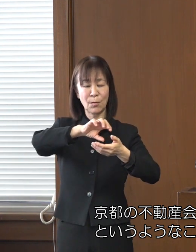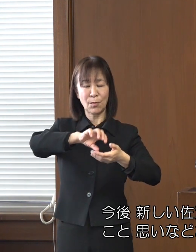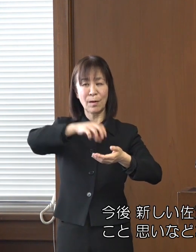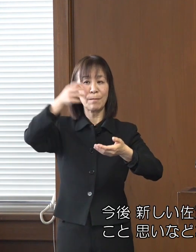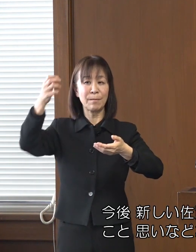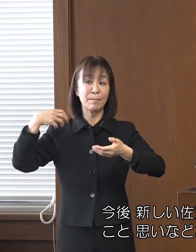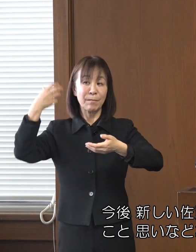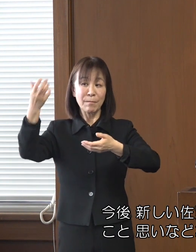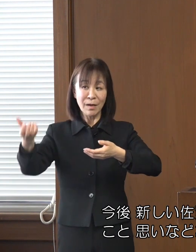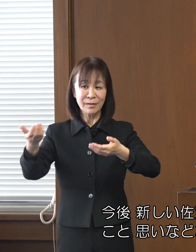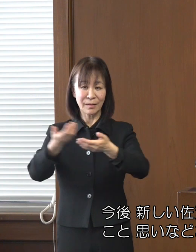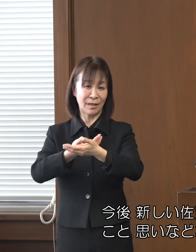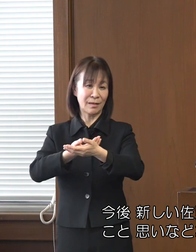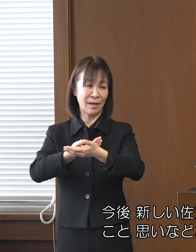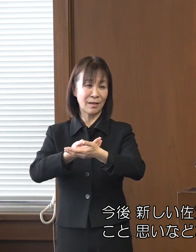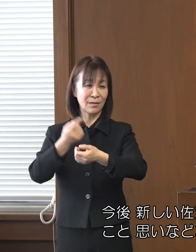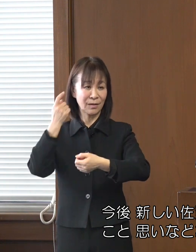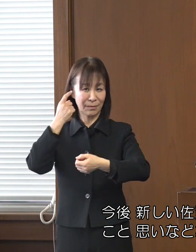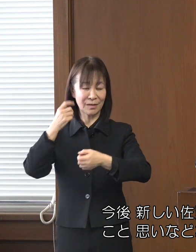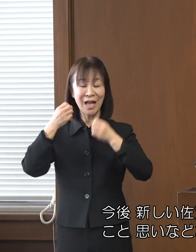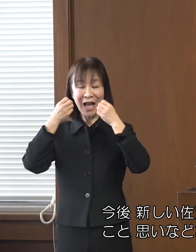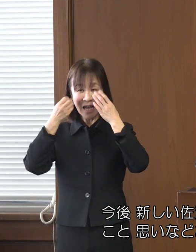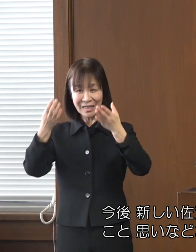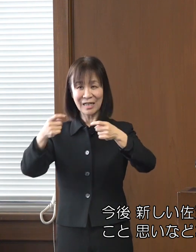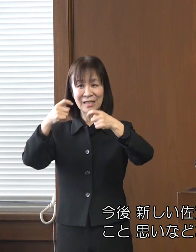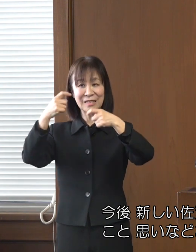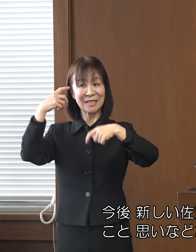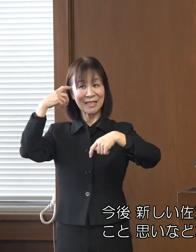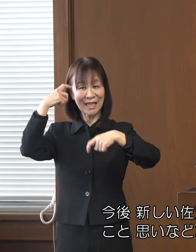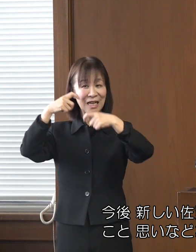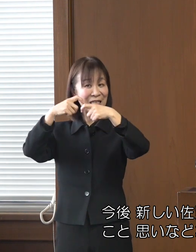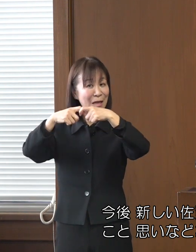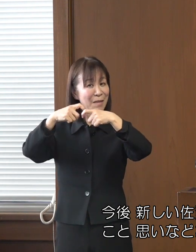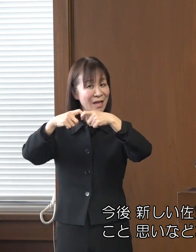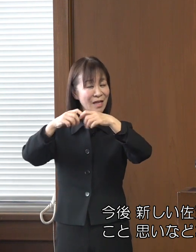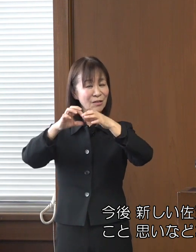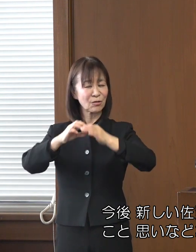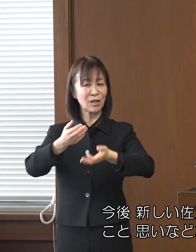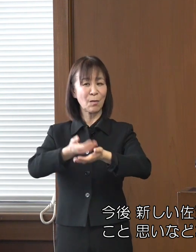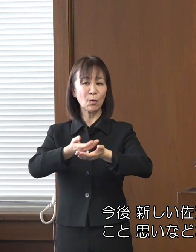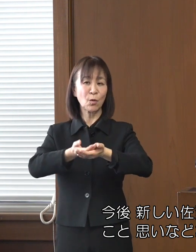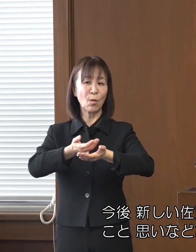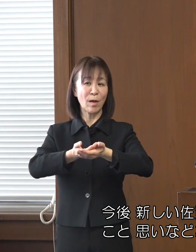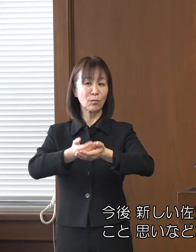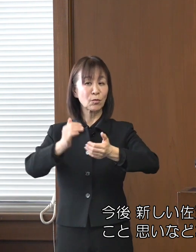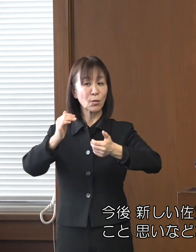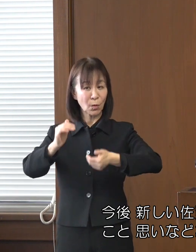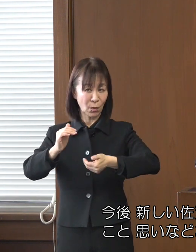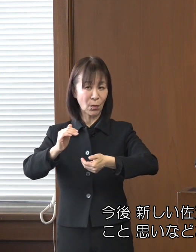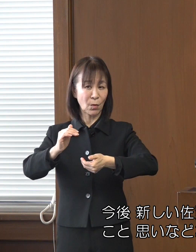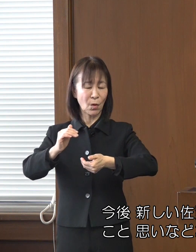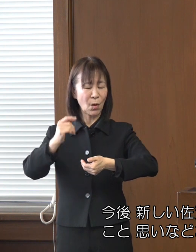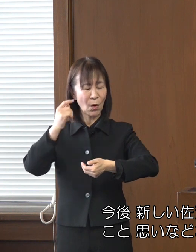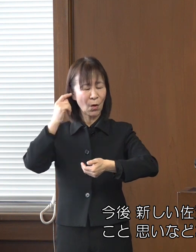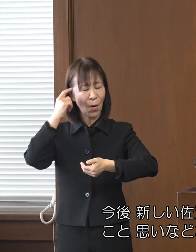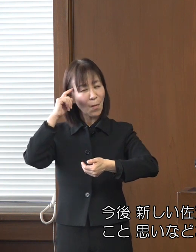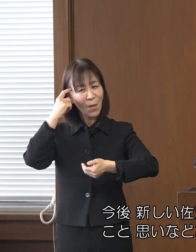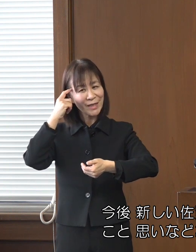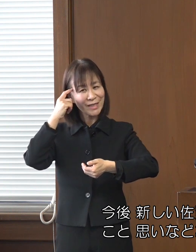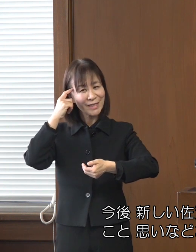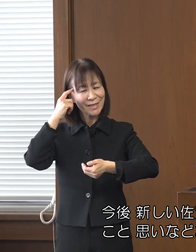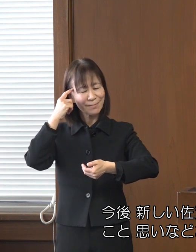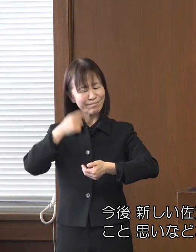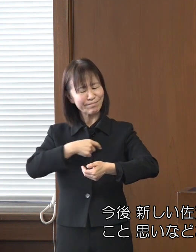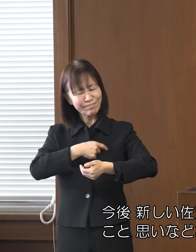と思います。今後、新しい佐賀玉屋に対して求めるようなことが、思いなどありましたら。